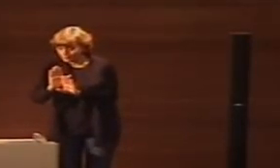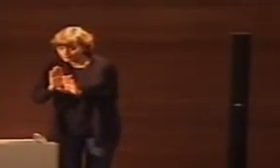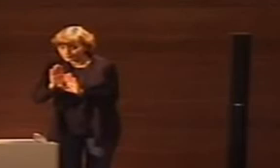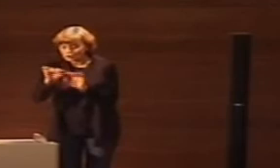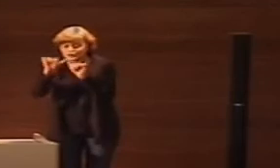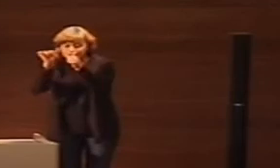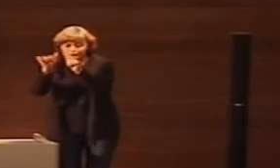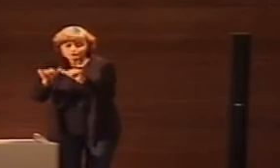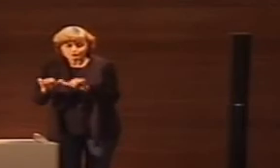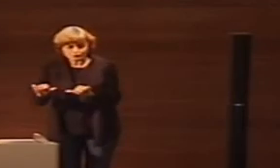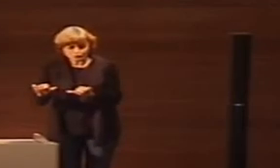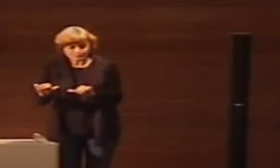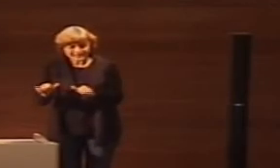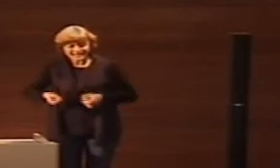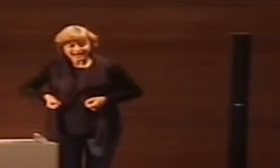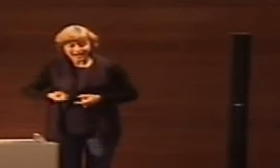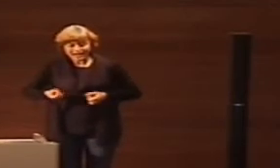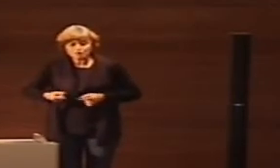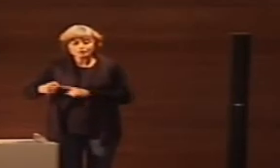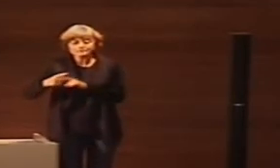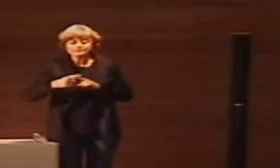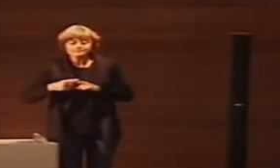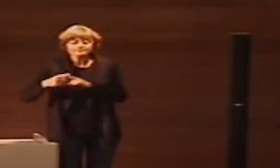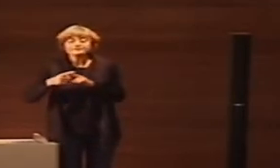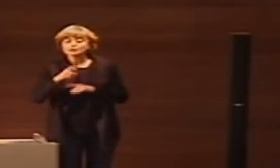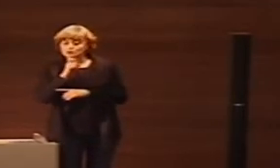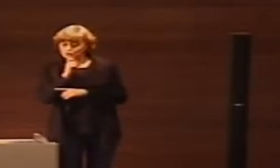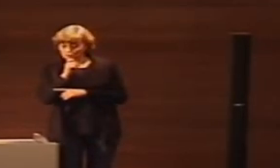Las formas habituales de repartición de costes son por habitante,